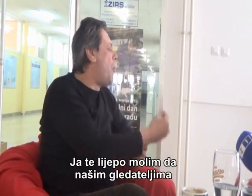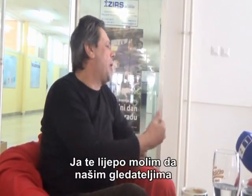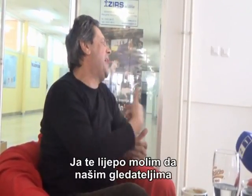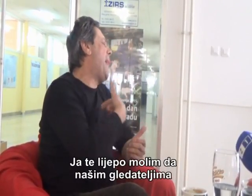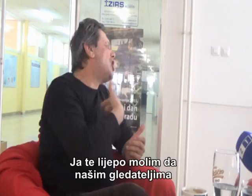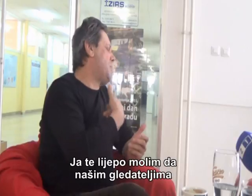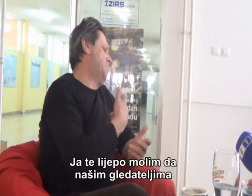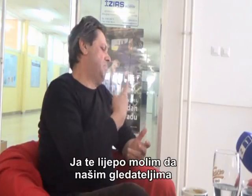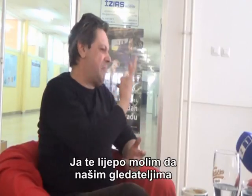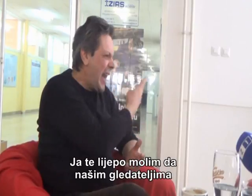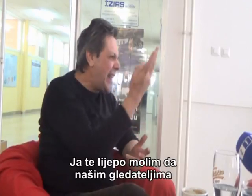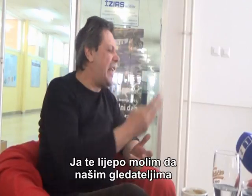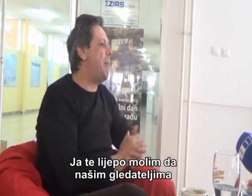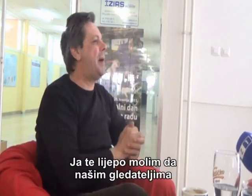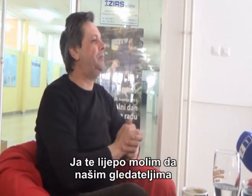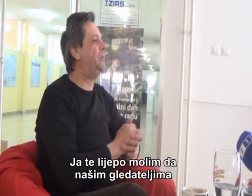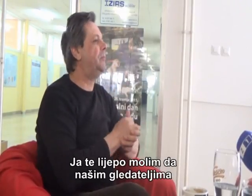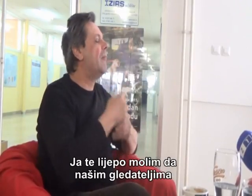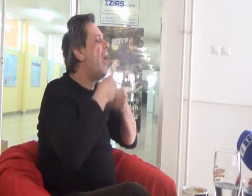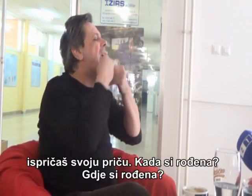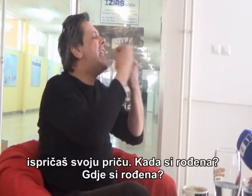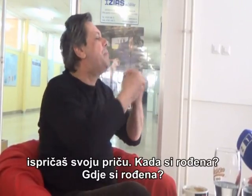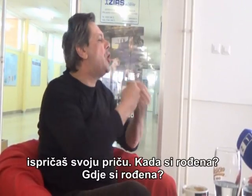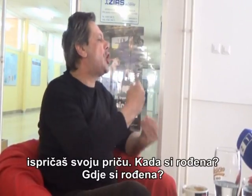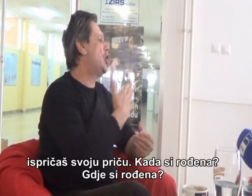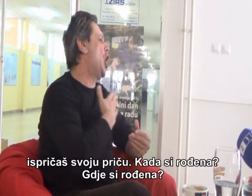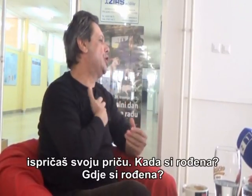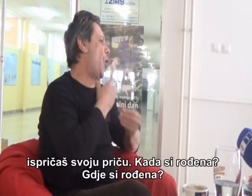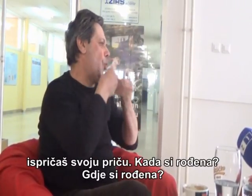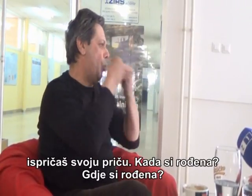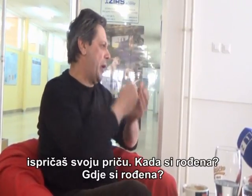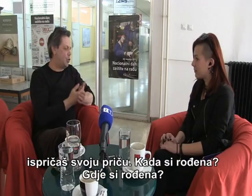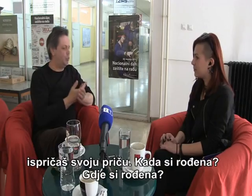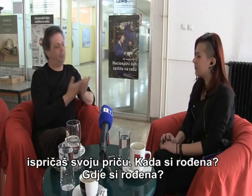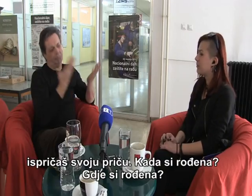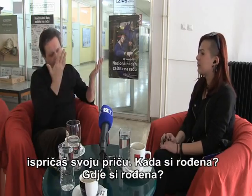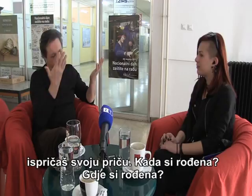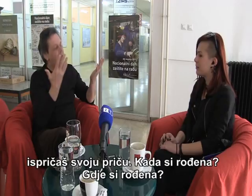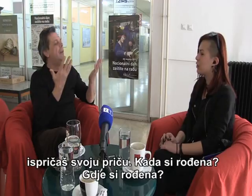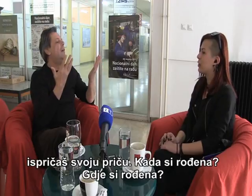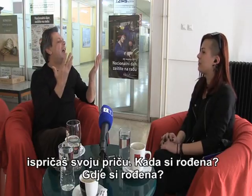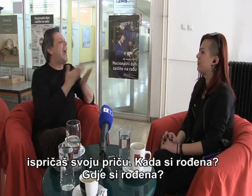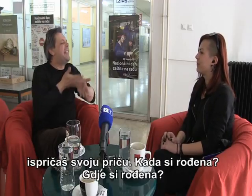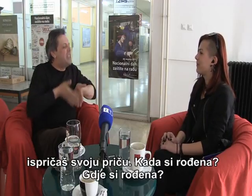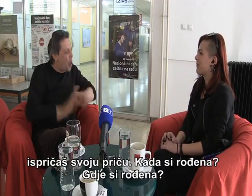molim da našim gledateljima ispričaš svoju priču. Kad si